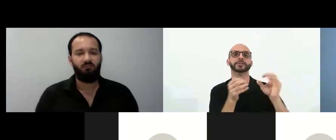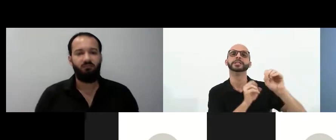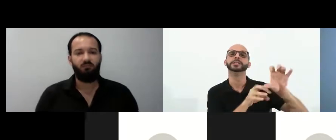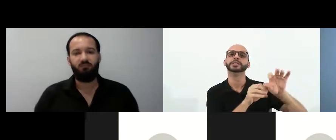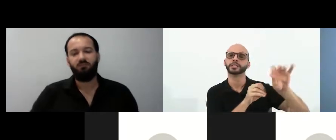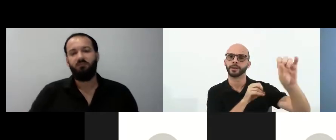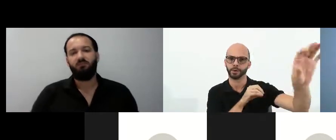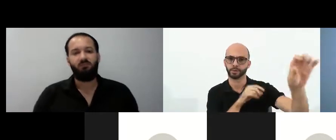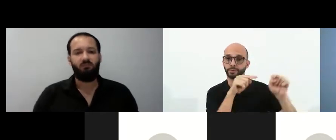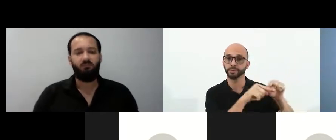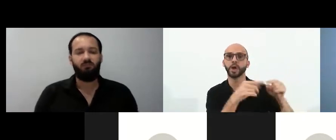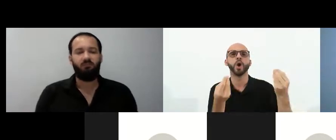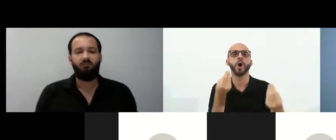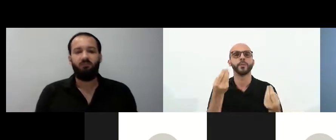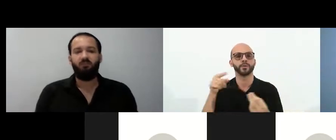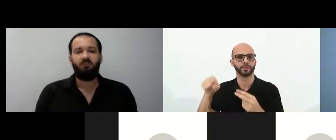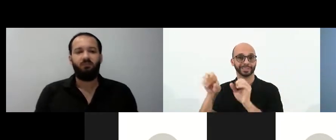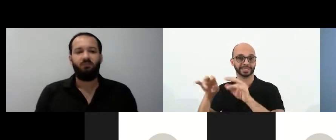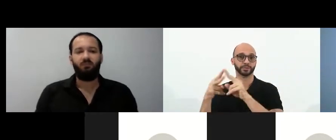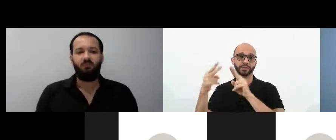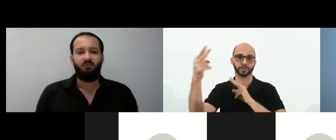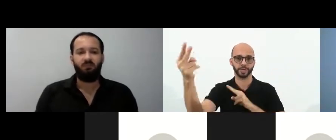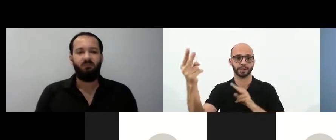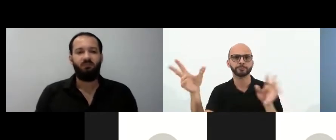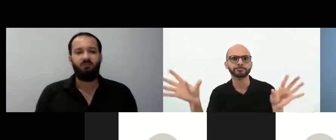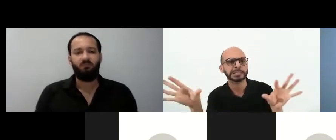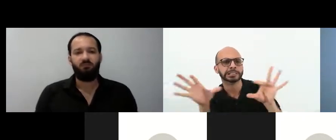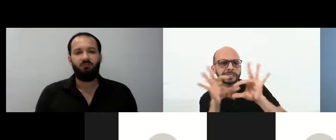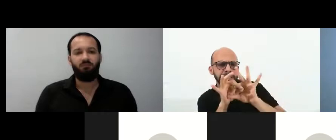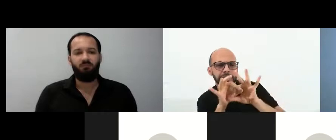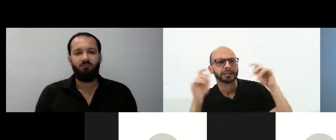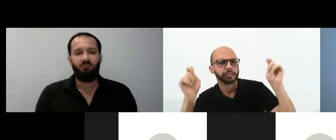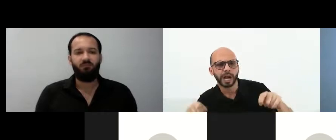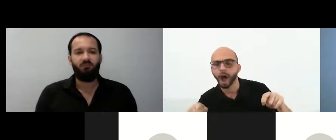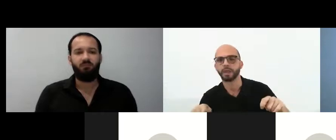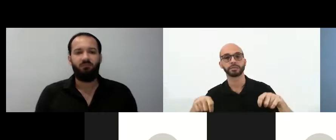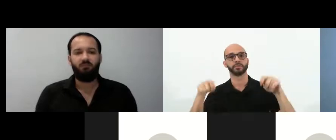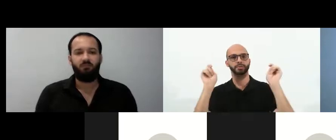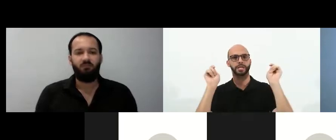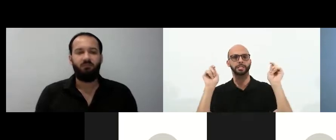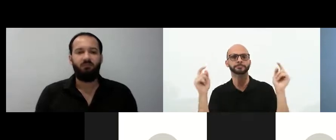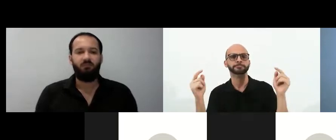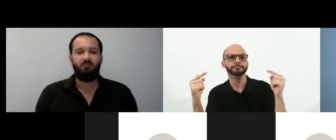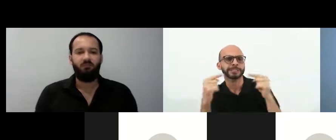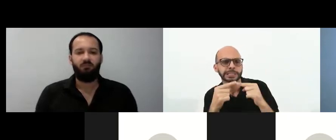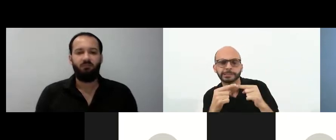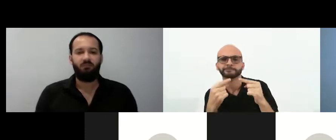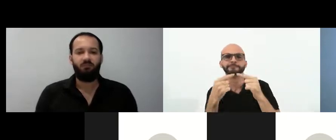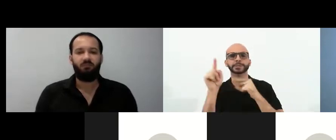a educação remota é que nos desafia hoje. O que